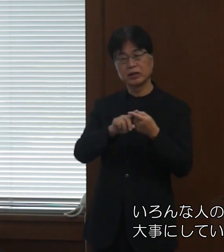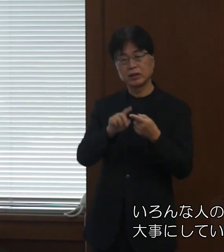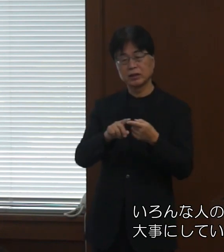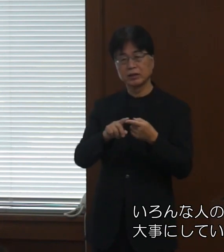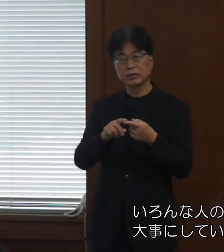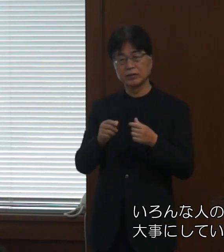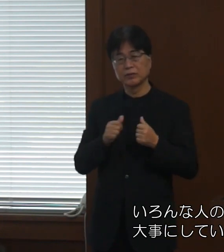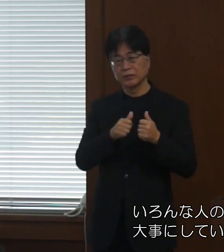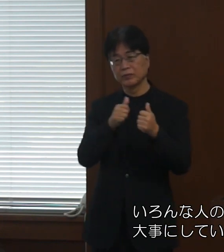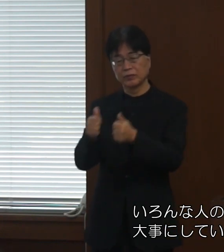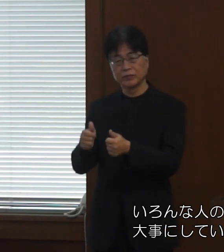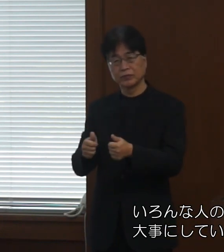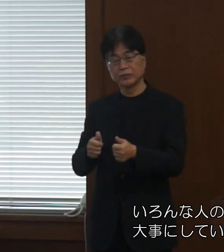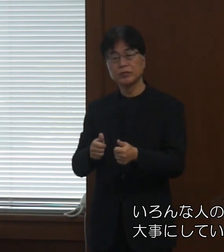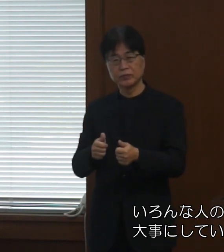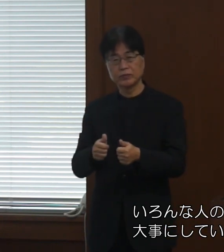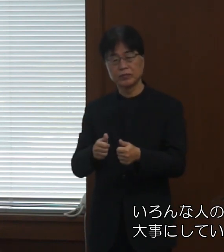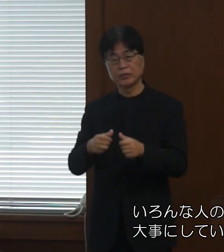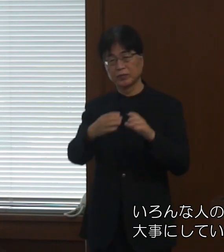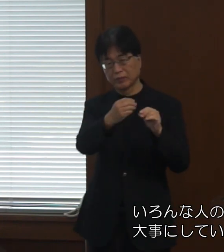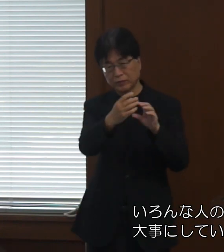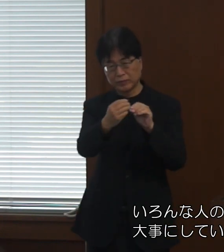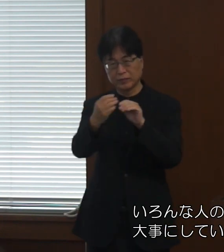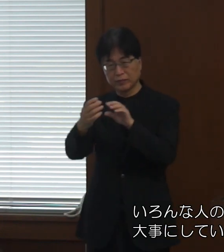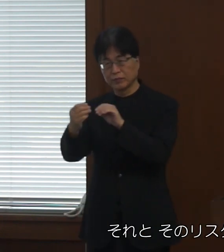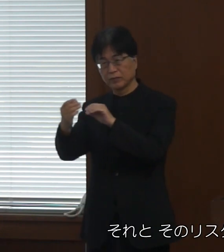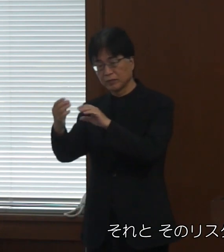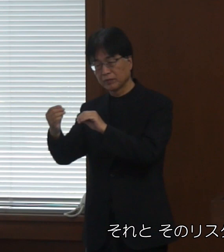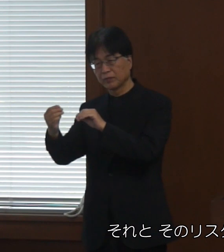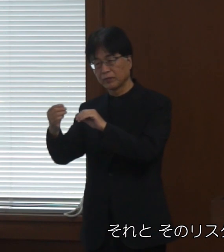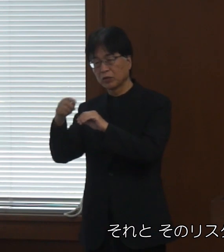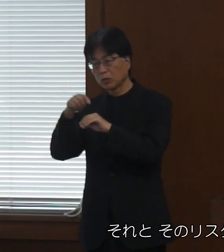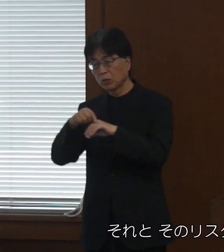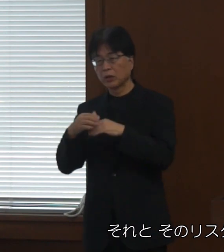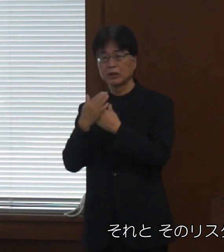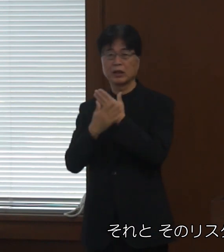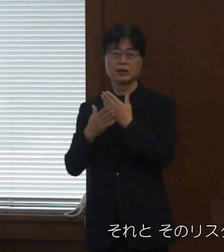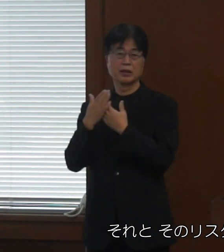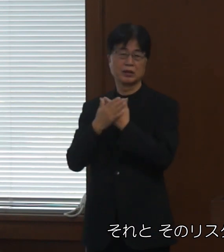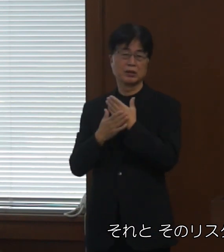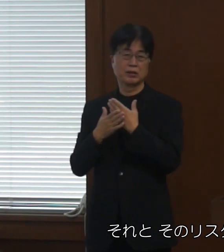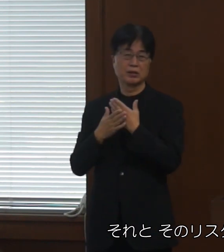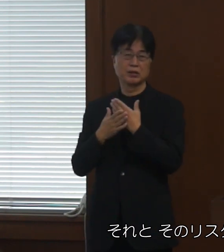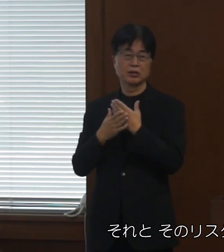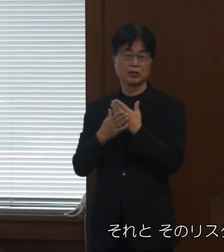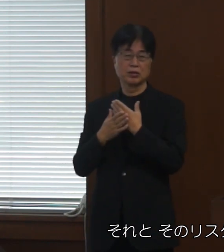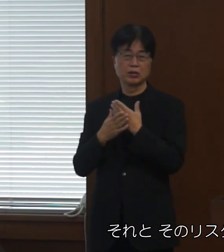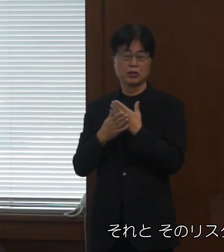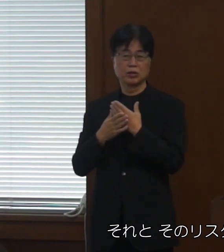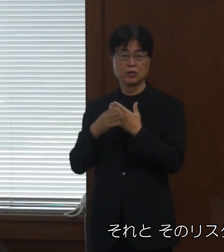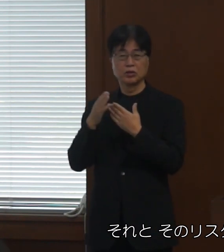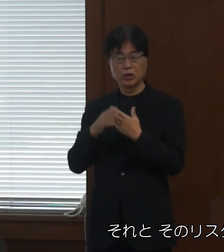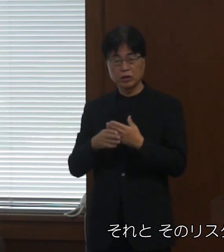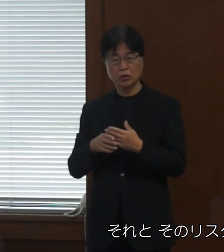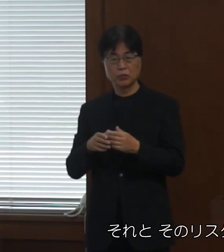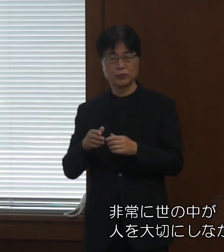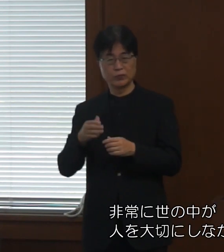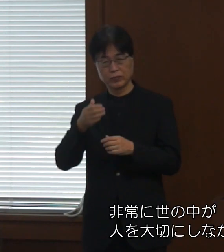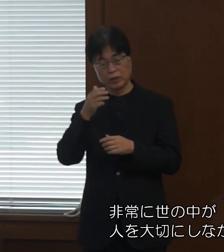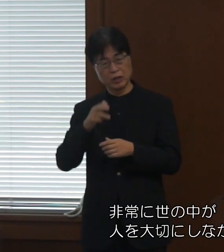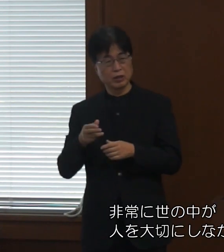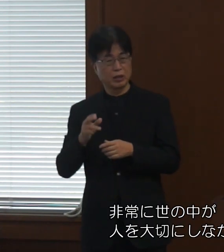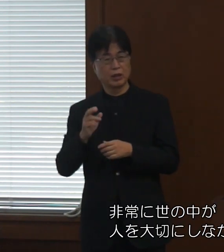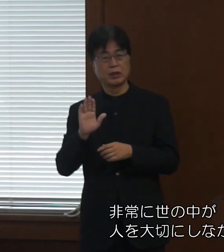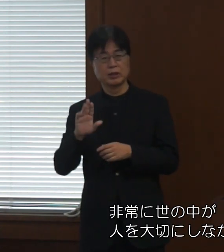いろんな人の話を聞くっていうことを大事にしてるわけですけれどもそれとそのリスクが裏腹になるっていうのは